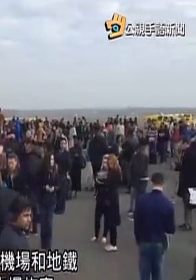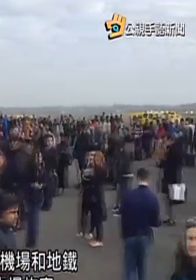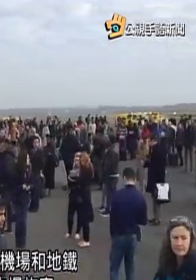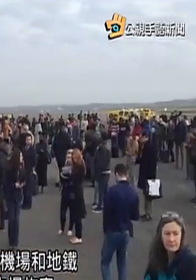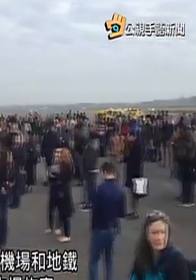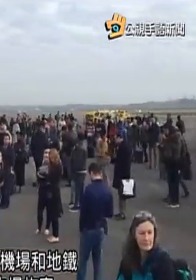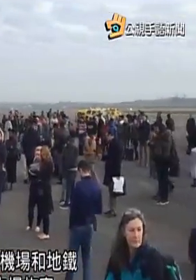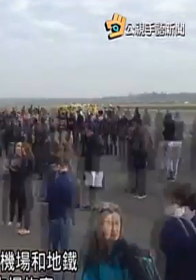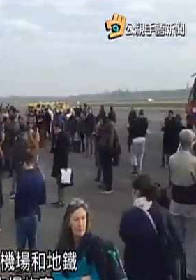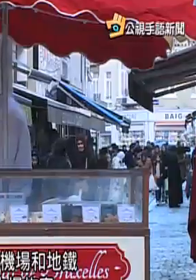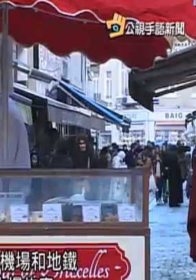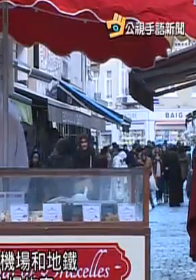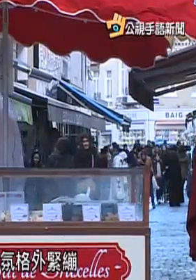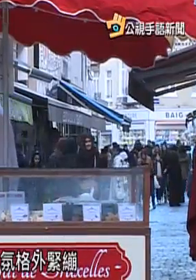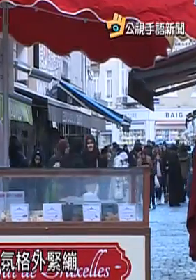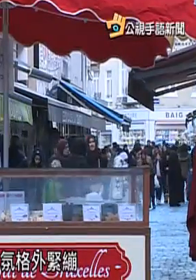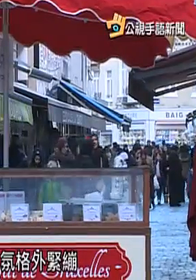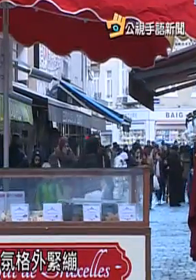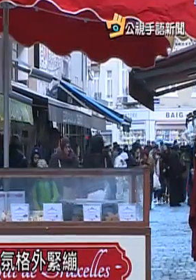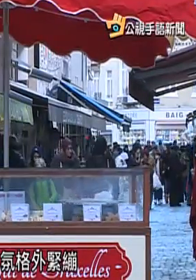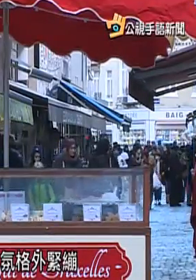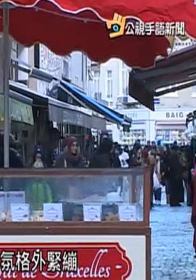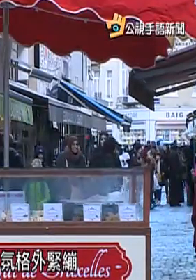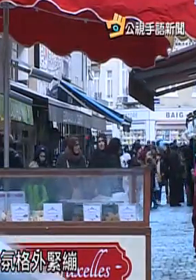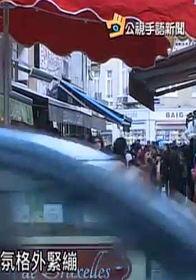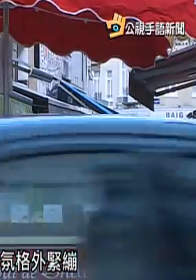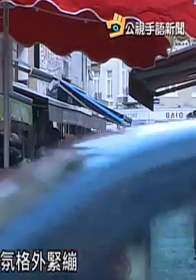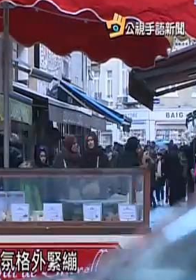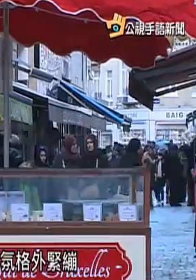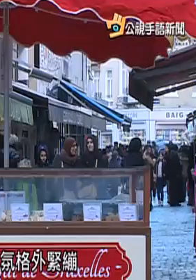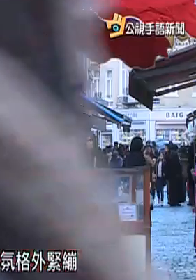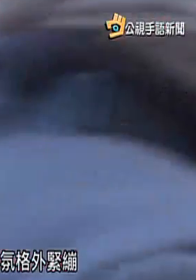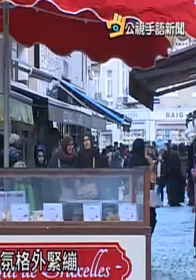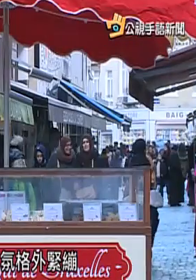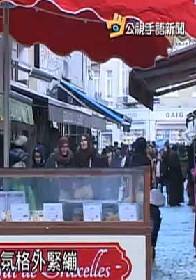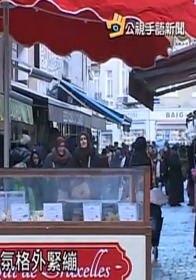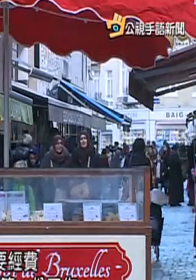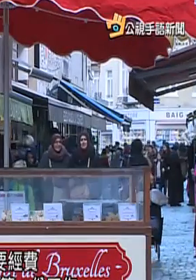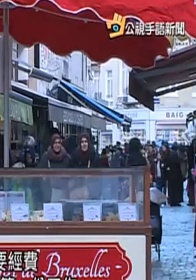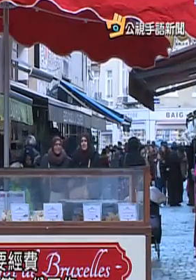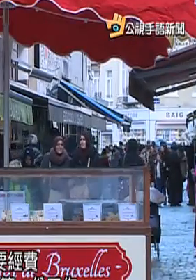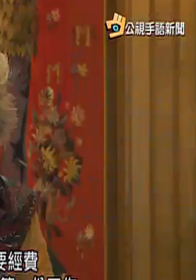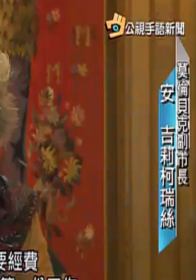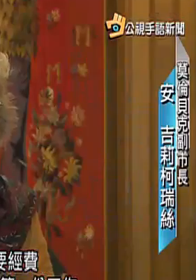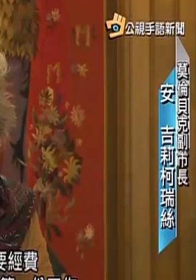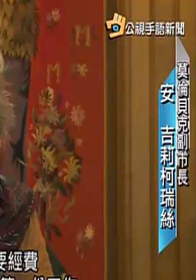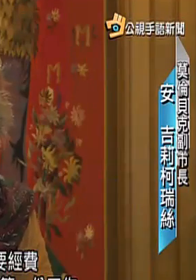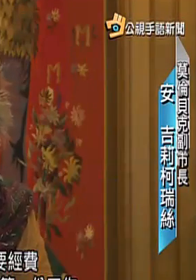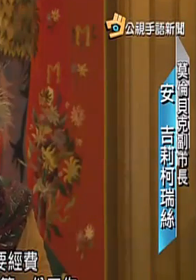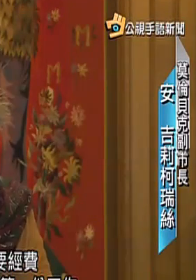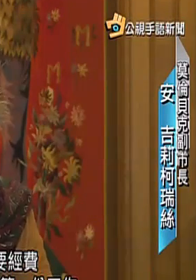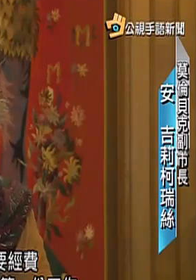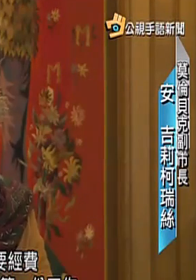发生爆炸案，让这个小镇气氛格外紧绷。 We need money to give work,